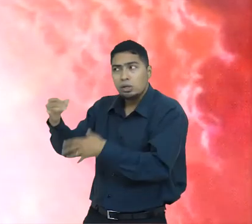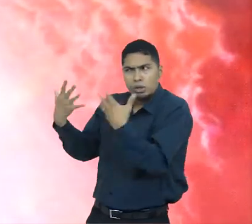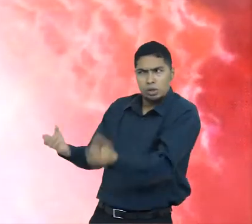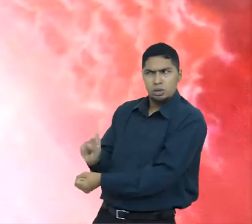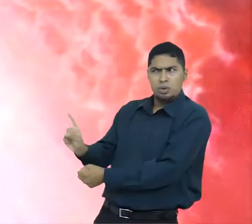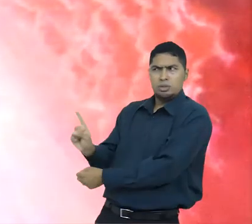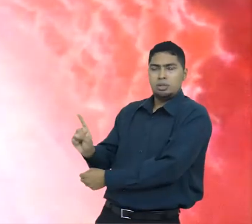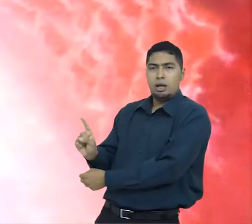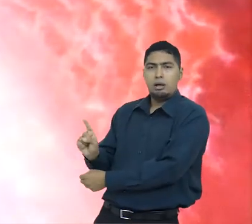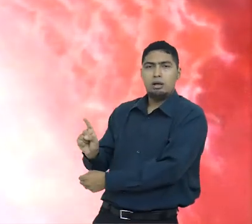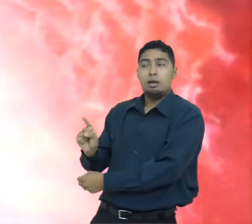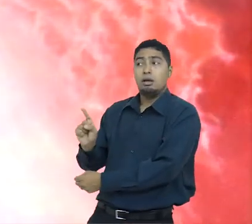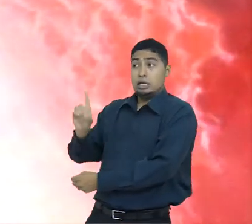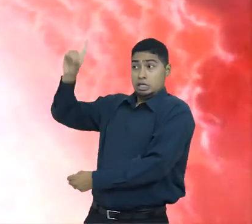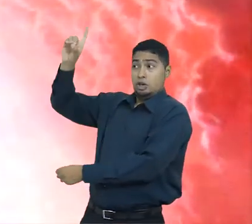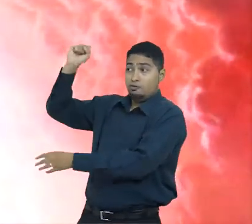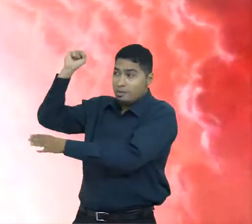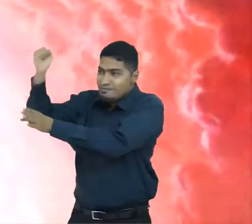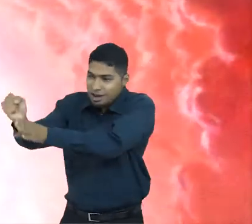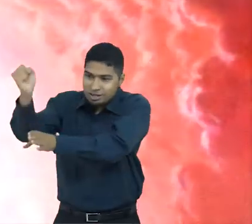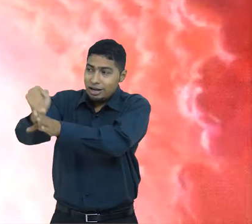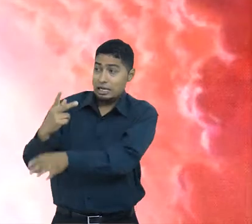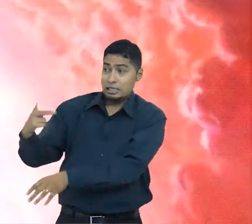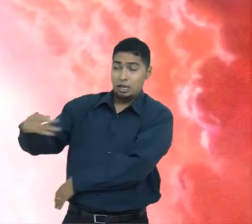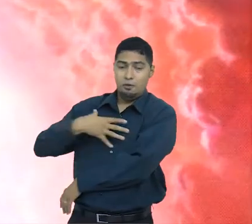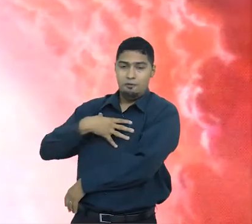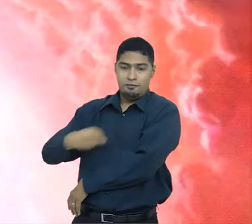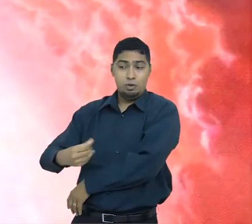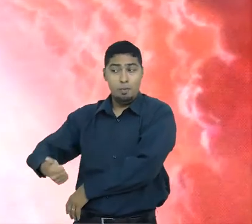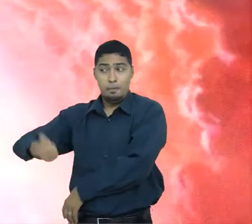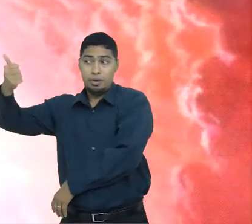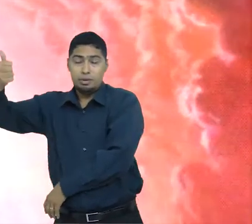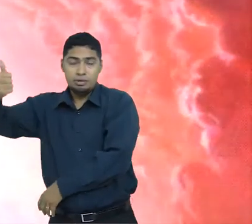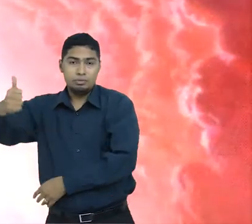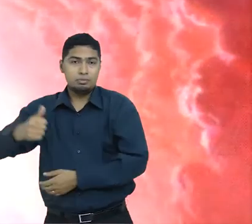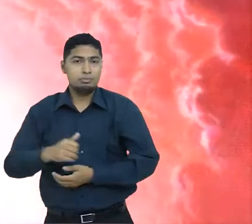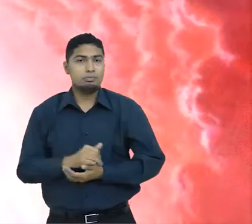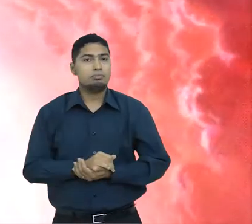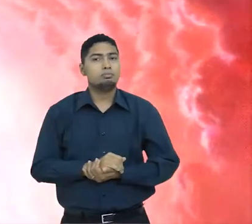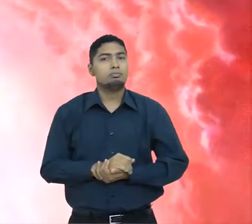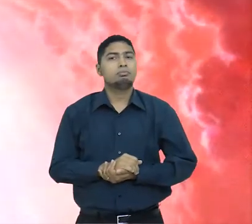Se você não concordar com isso, matarei seu filho, o seu primogênito.